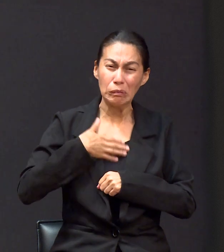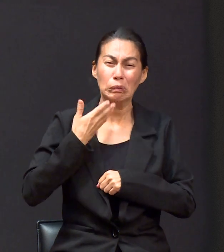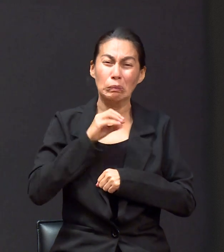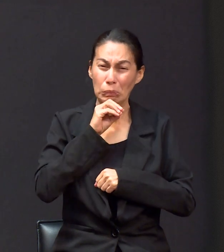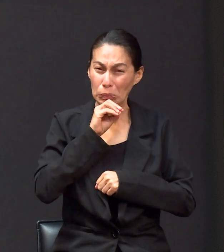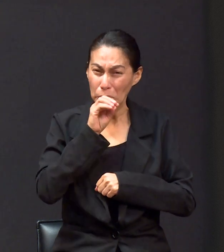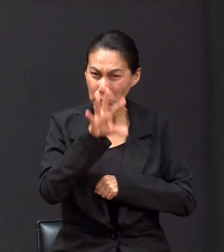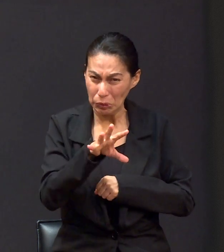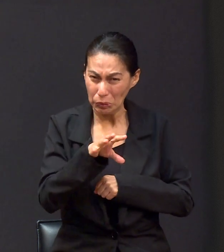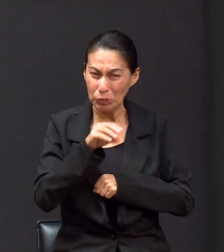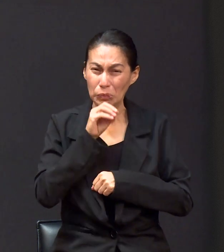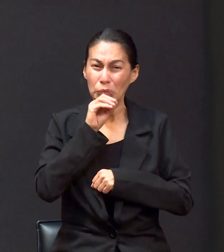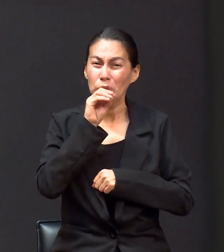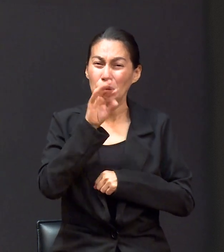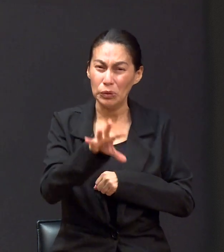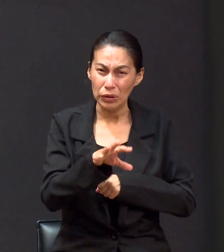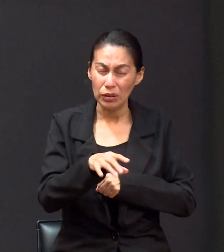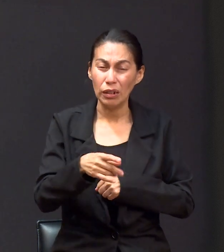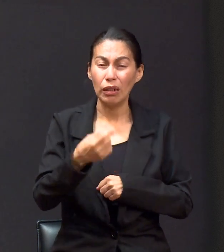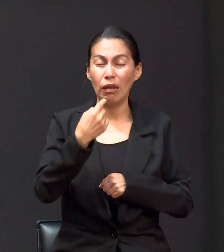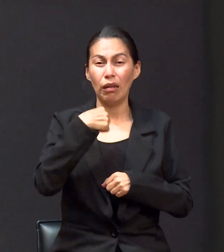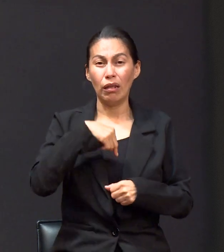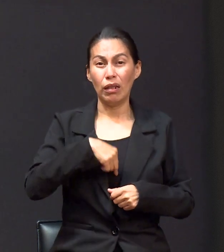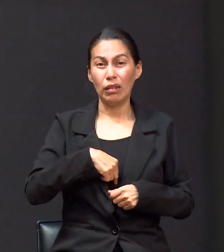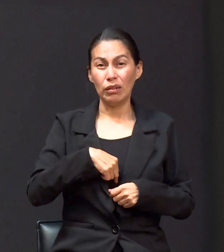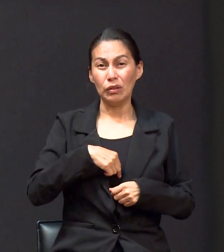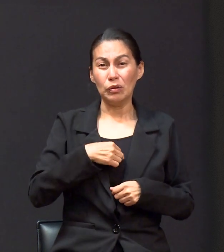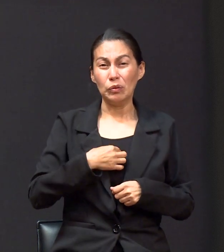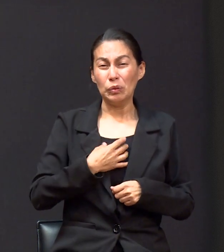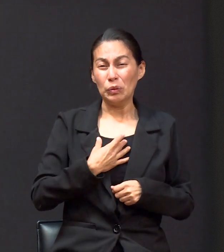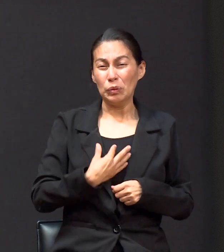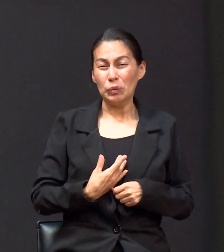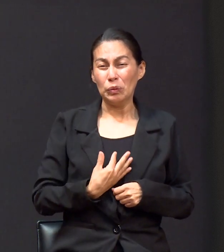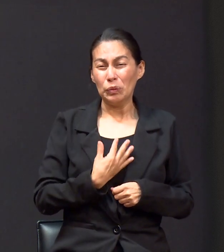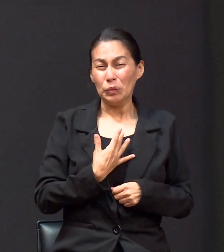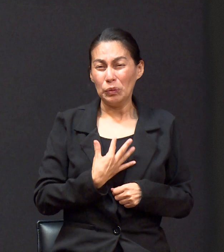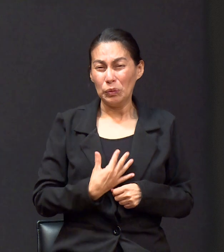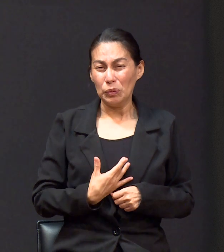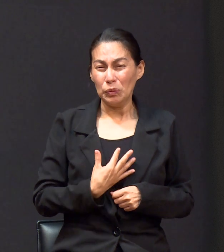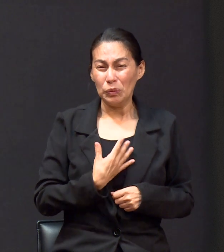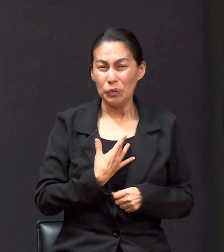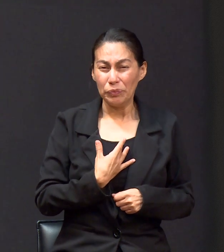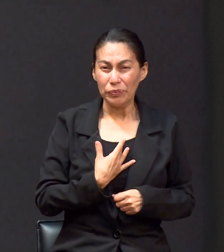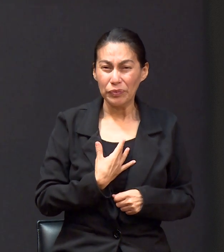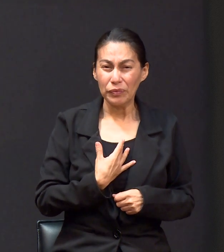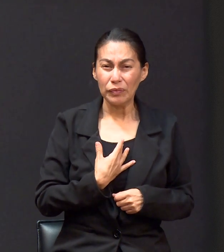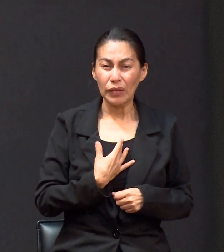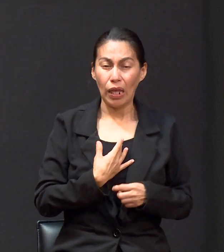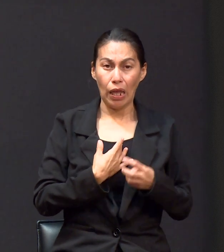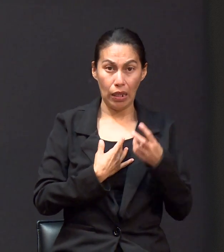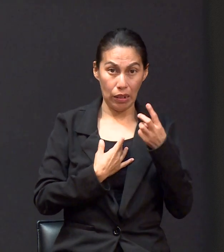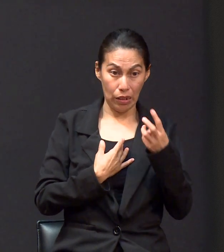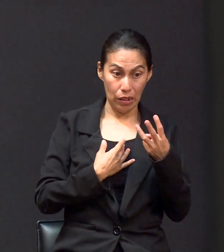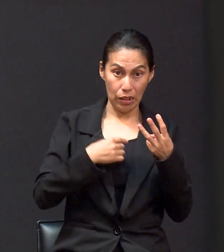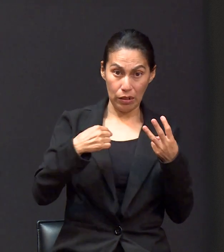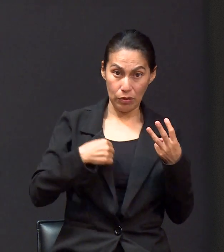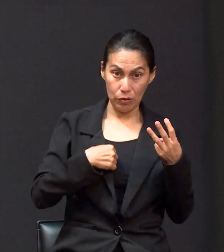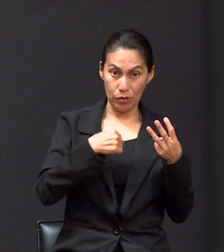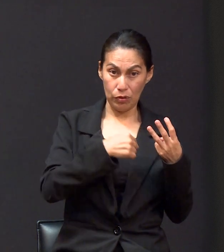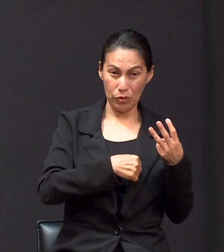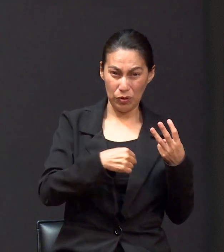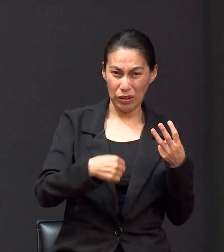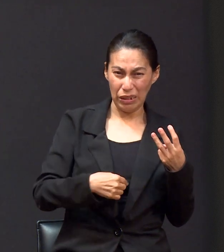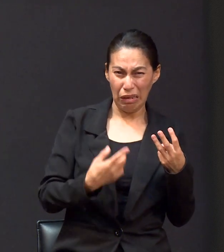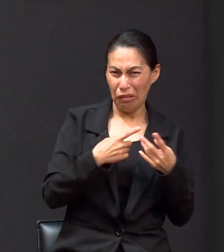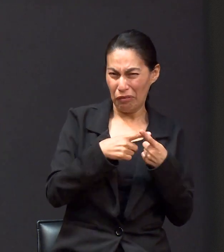con un vómito muy severo. Pues traía una úlcera, 3 úlceras, pero una muy fuerte, que tenía